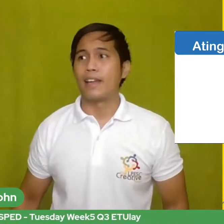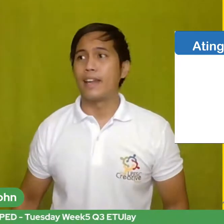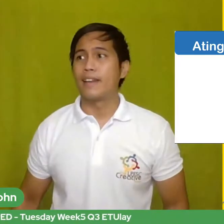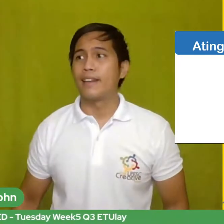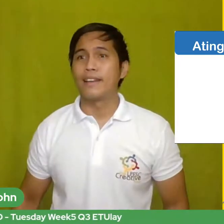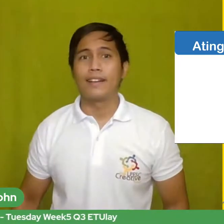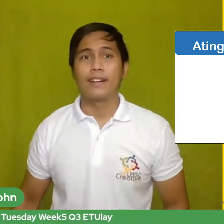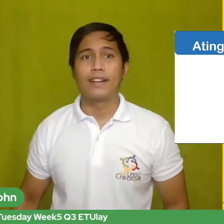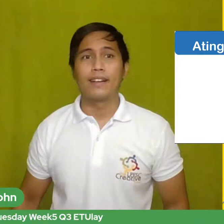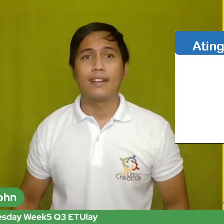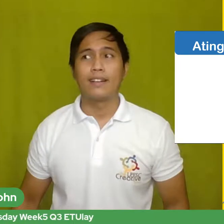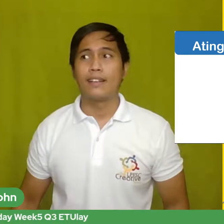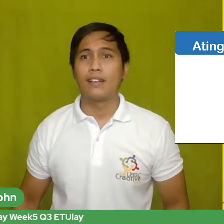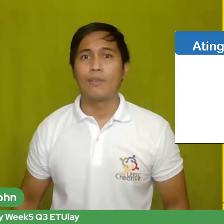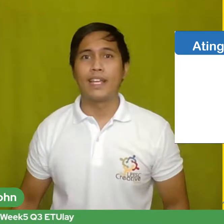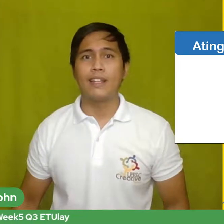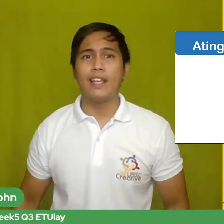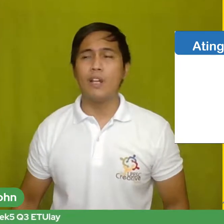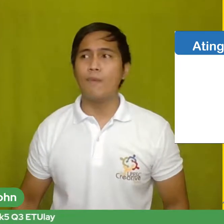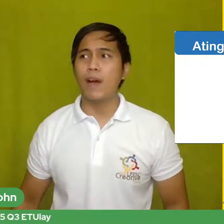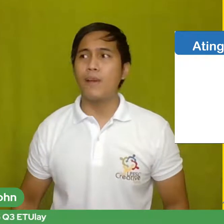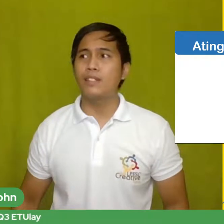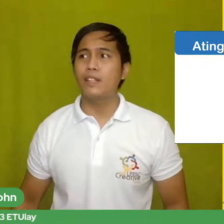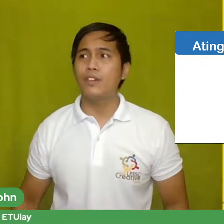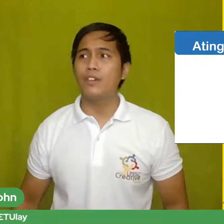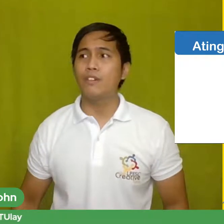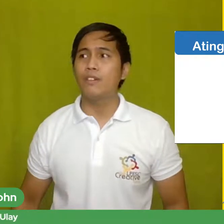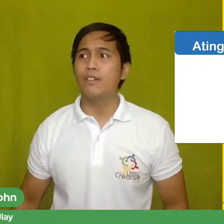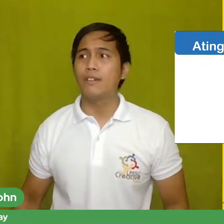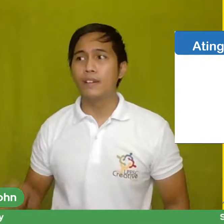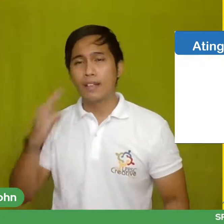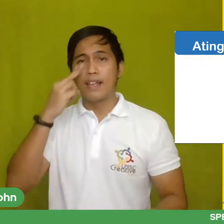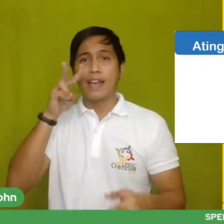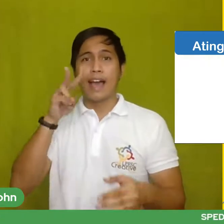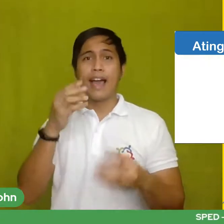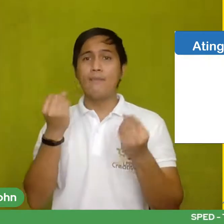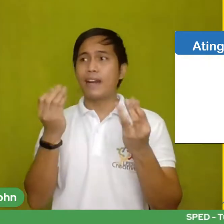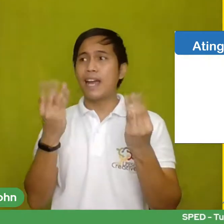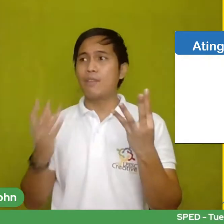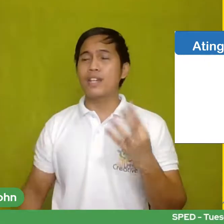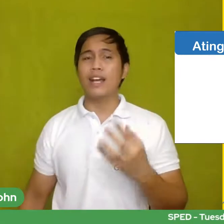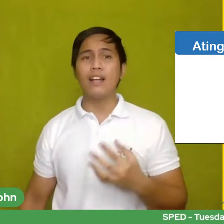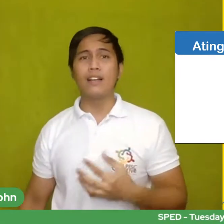Ayan. May kita niyo, mapapansin ninyo, ay marami siyang